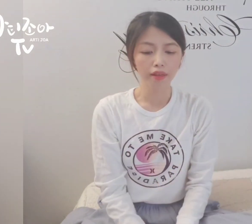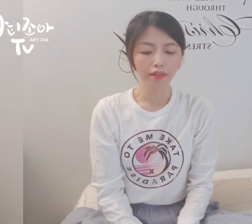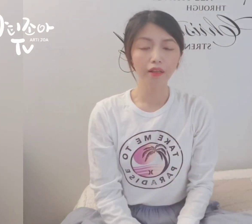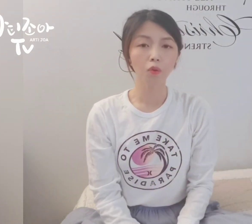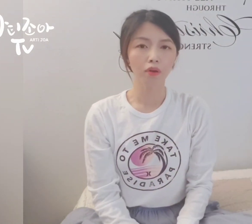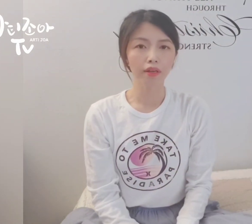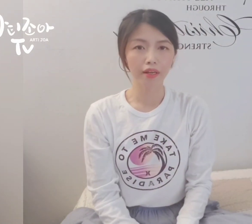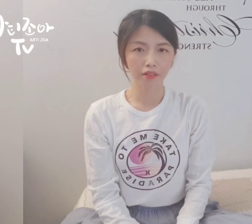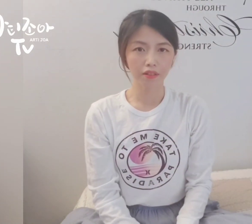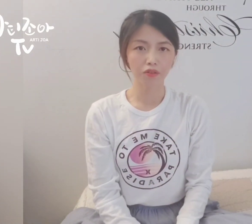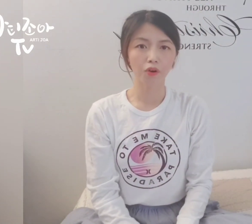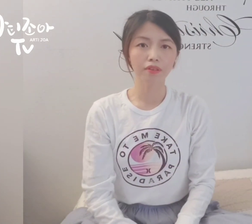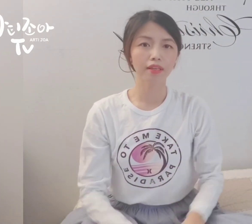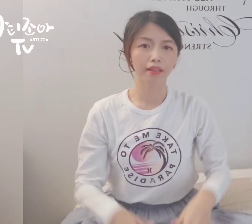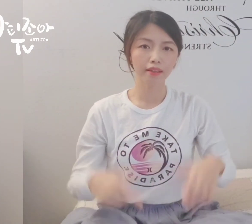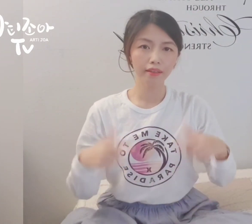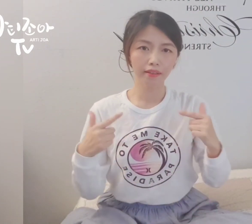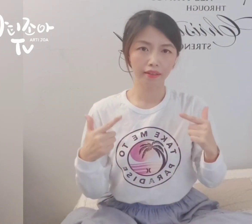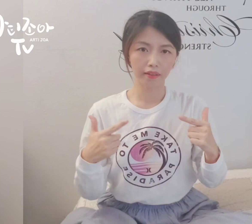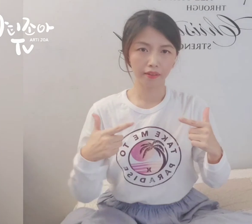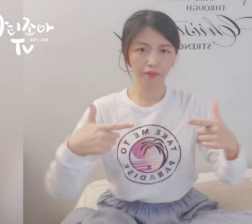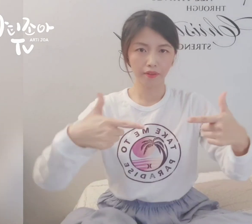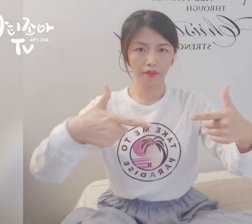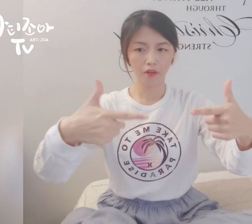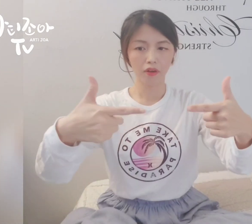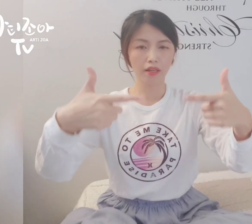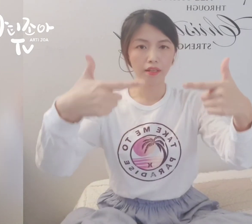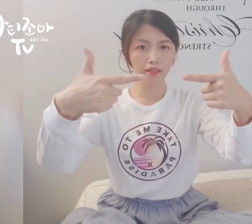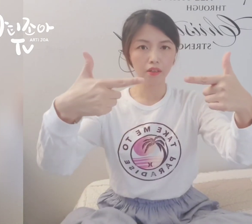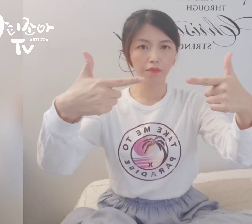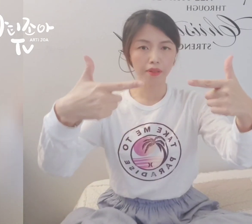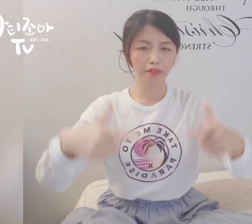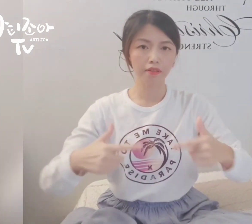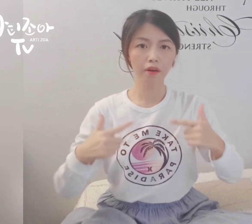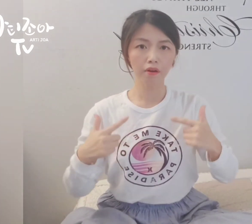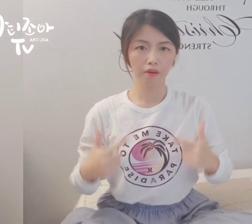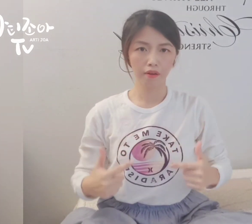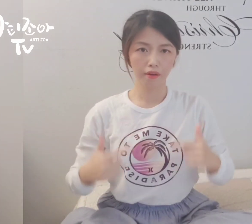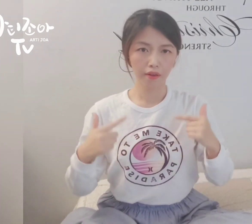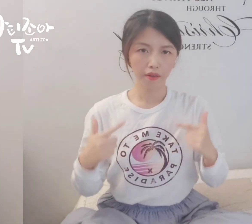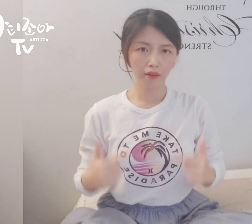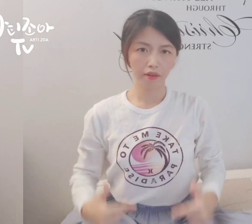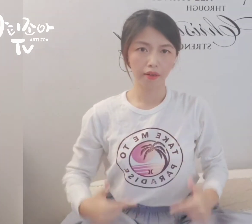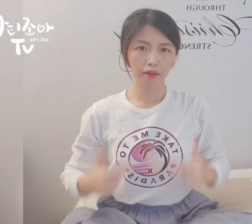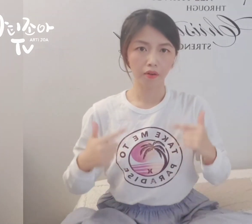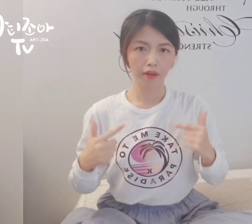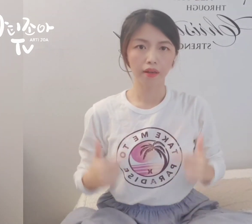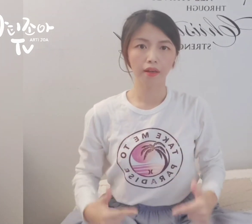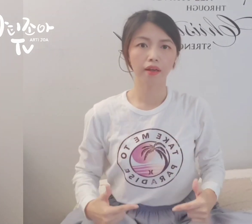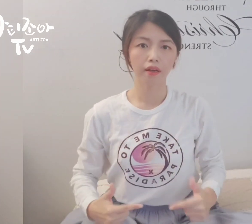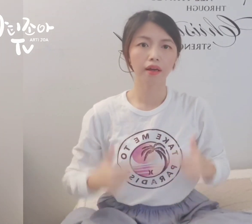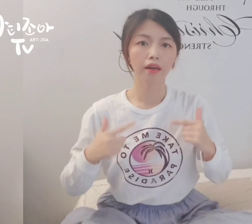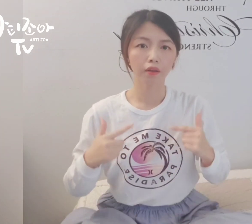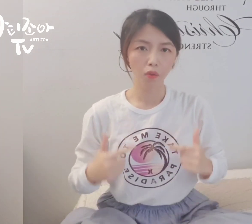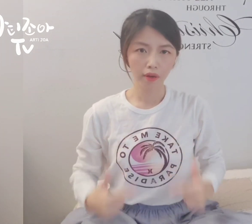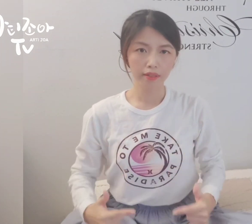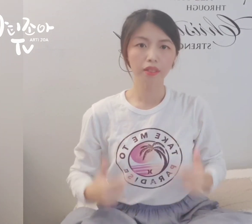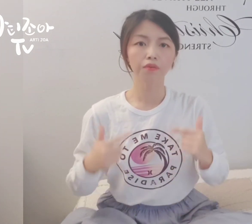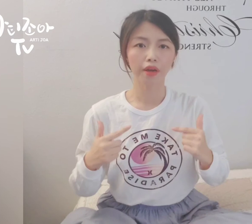언제나 동일하신 주. 언제나는 이렇게 니은처럼 만드셔서 이렇게 똑같이